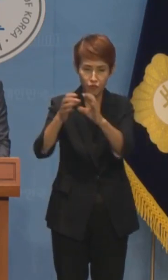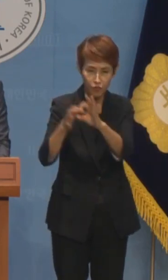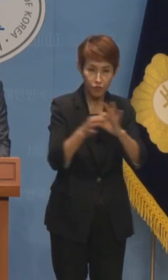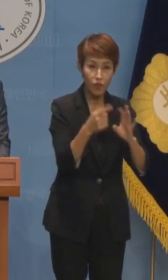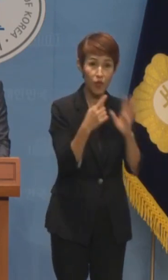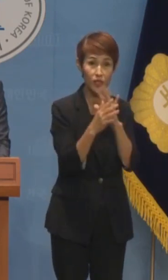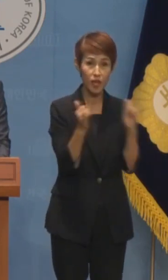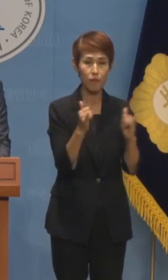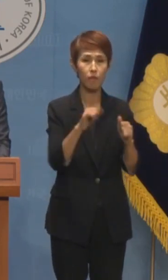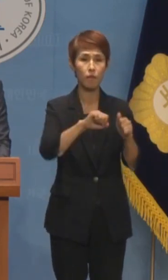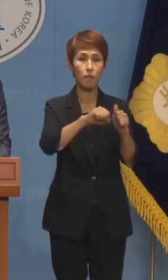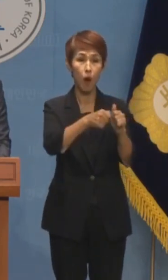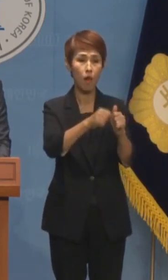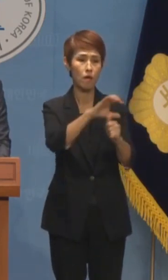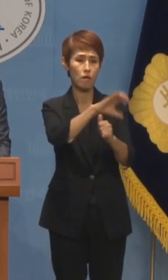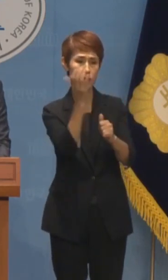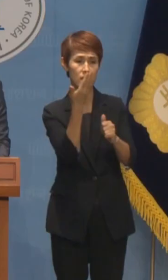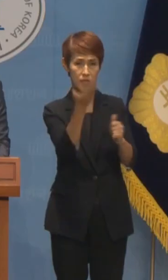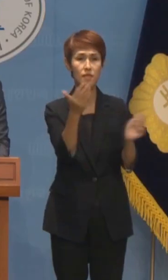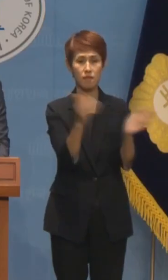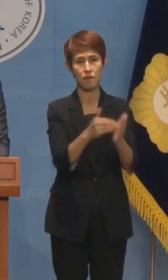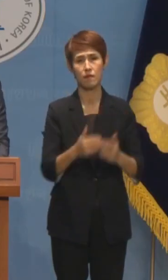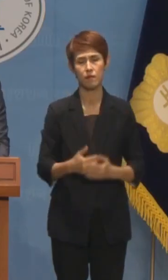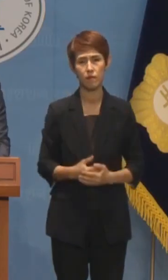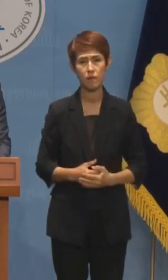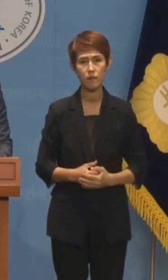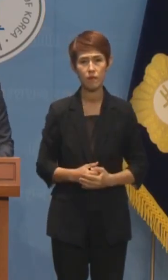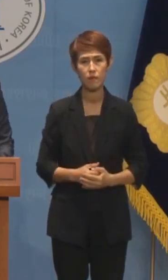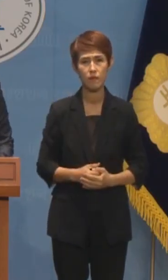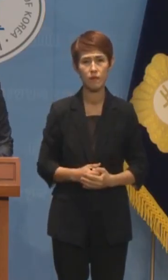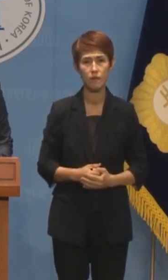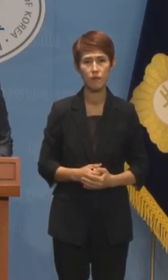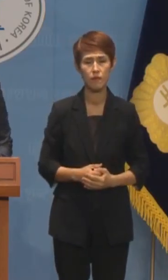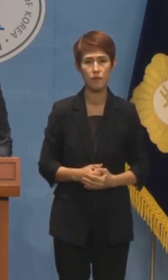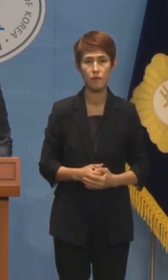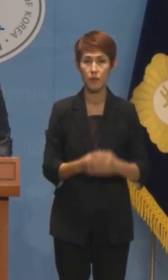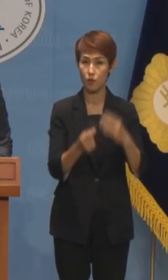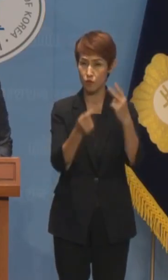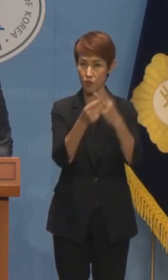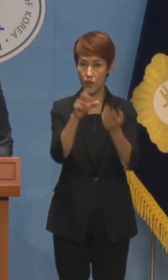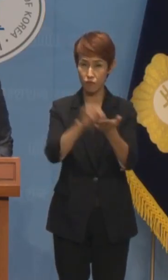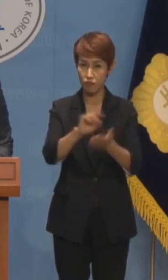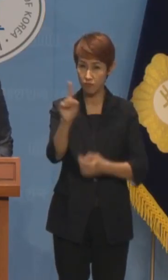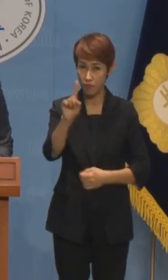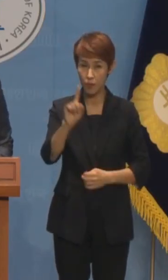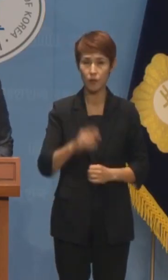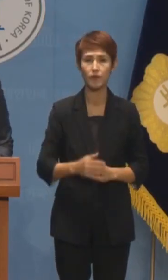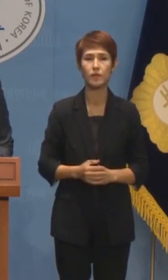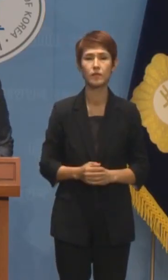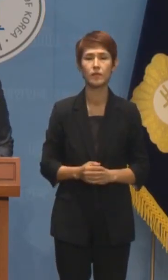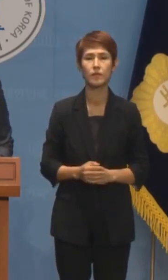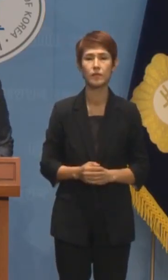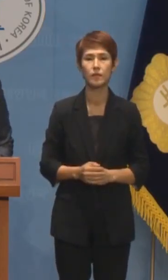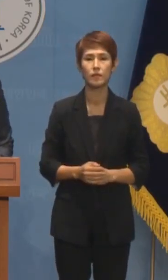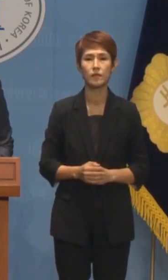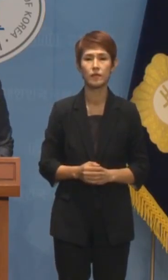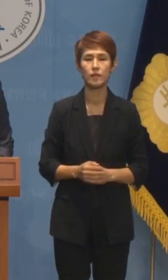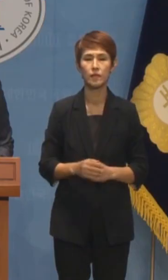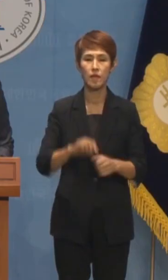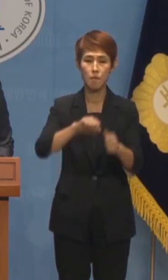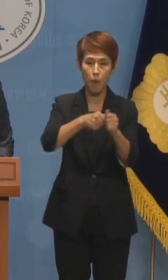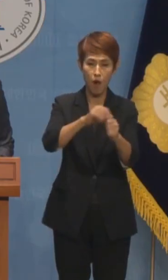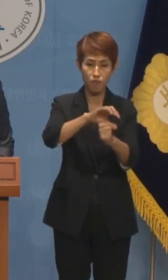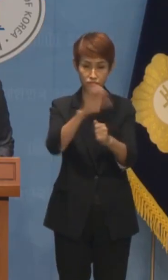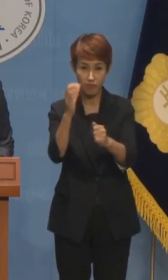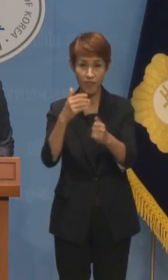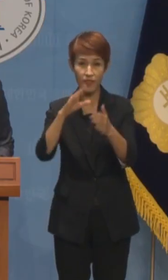인물들을 사면 명단에 포함한 것입니다. 두 번째 문제는 본 건을 진행하며